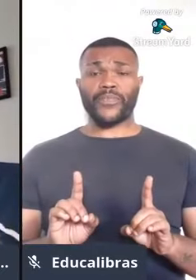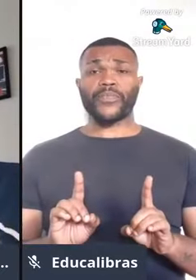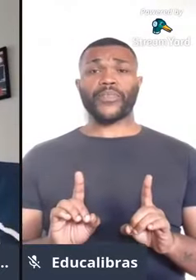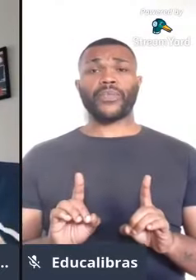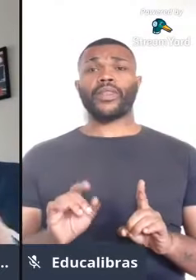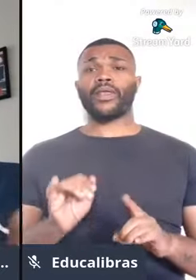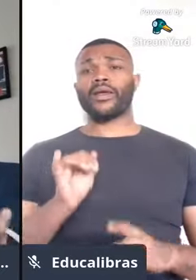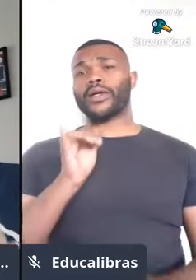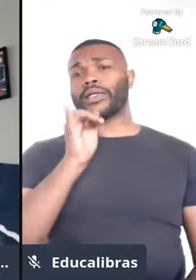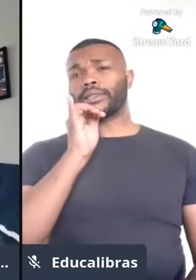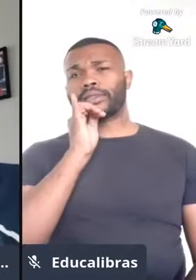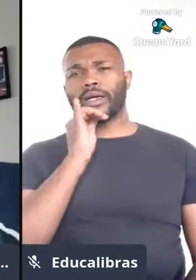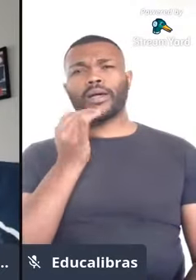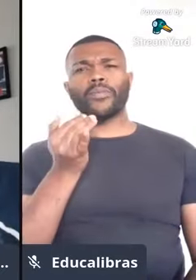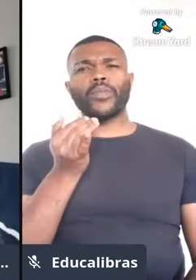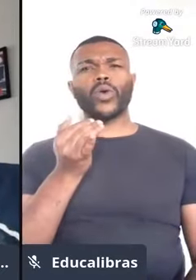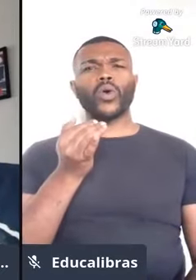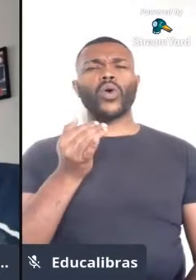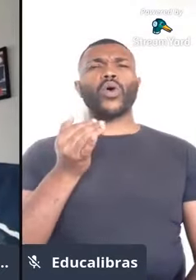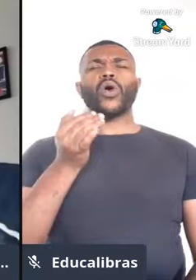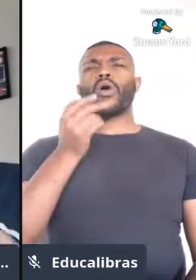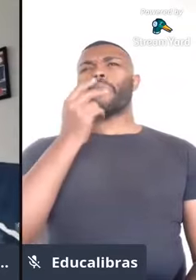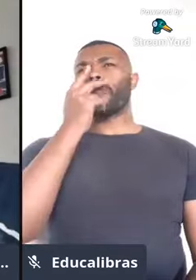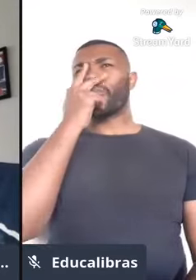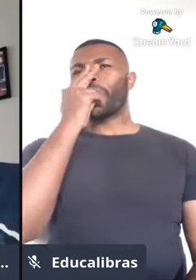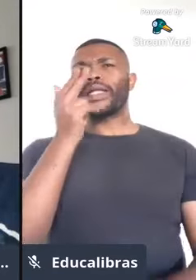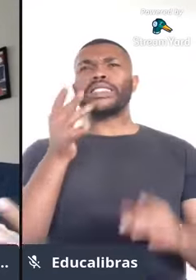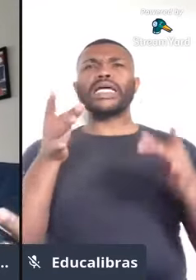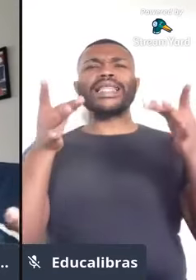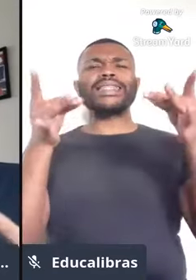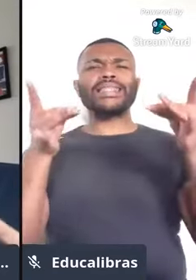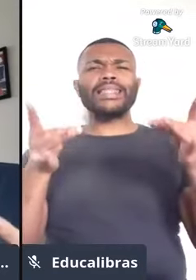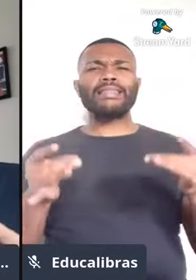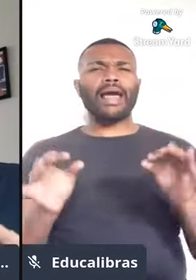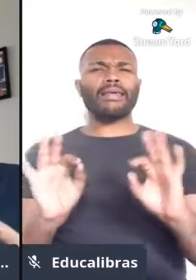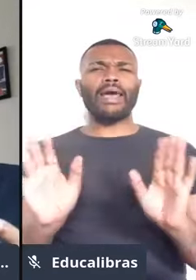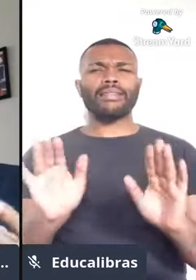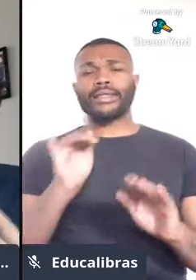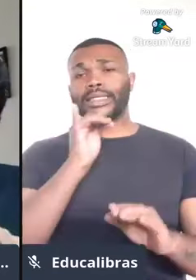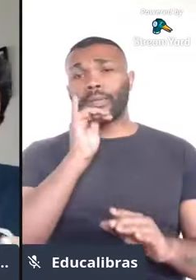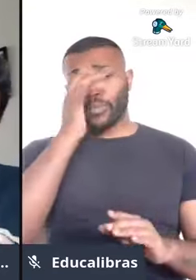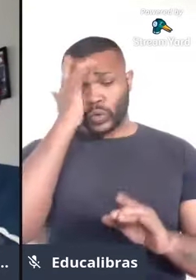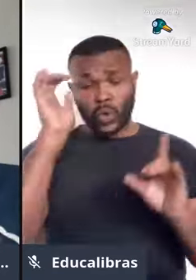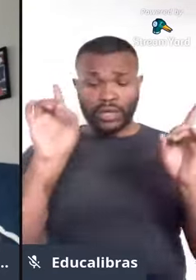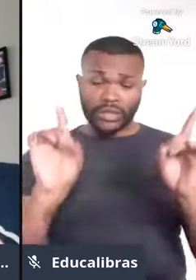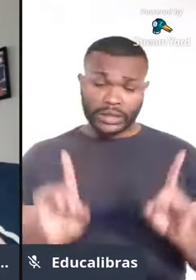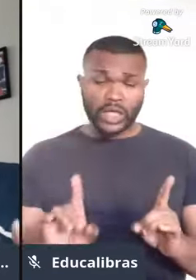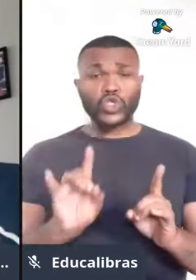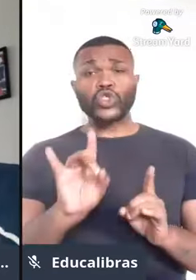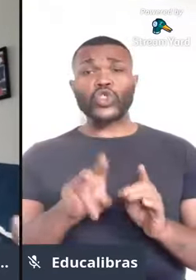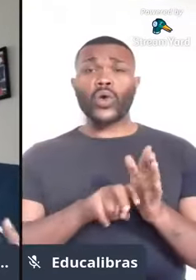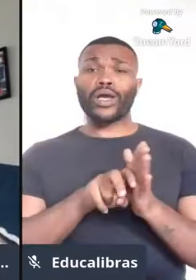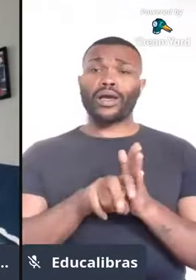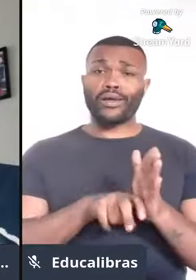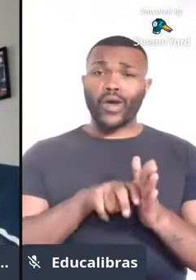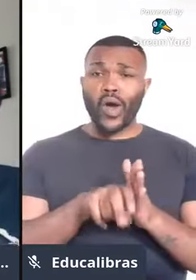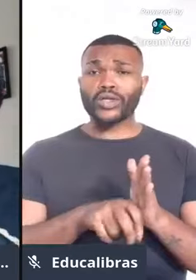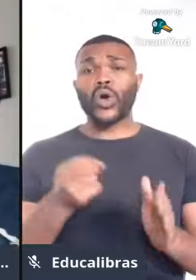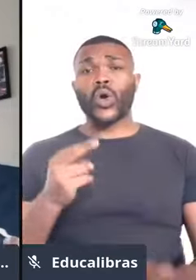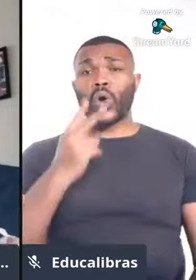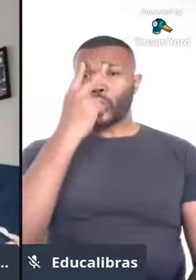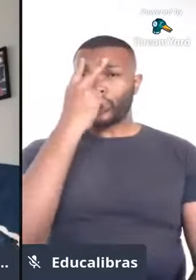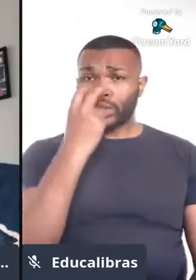percepção muito superficial de que pessoa com deficiência é alguém que usa cadeira de roda, alguém que tem membro amputado, alguém que é cego, alguém que é